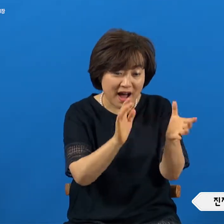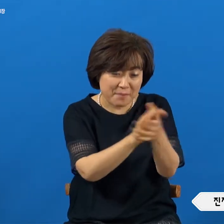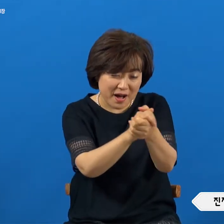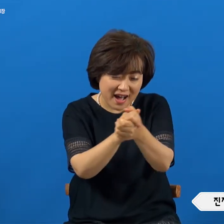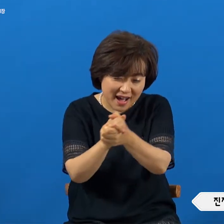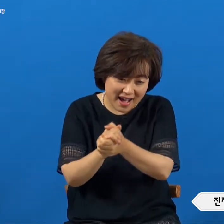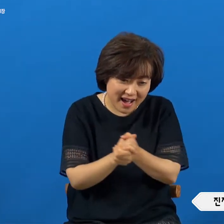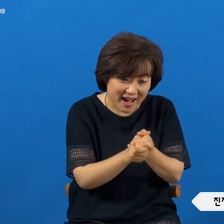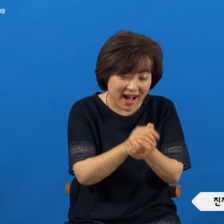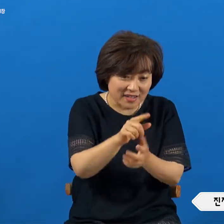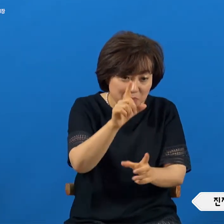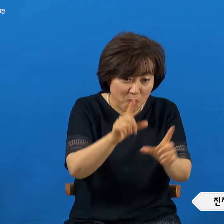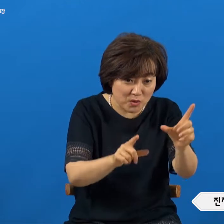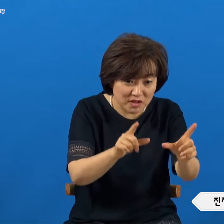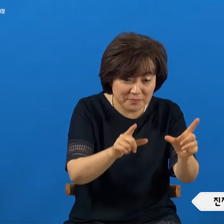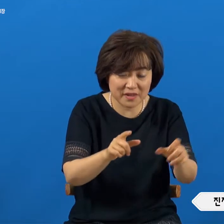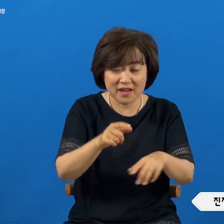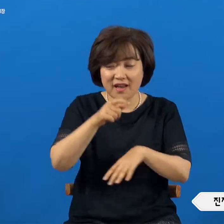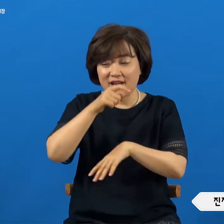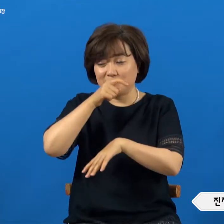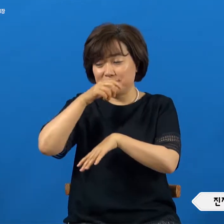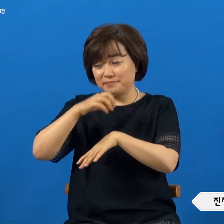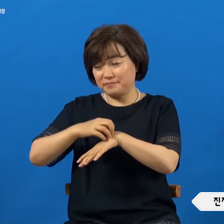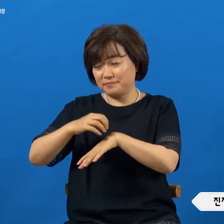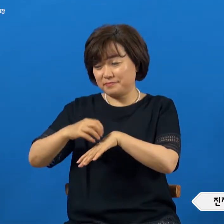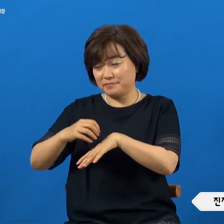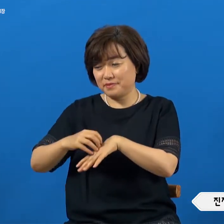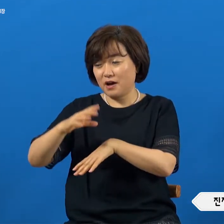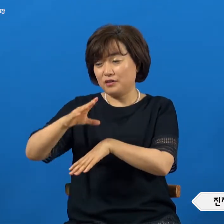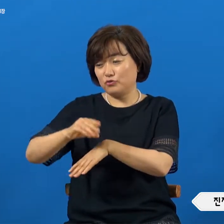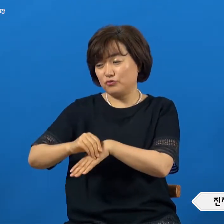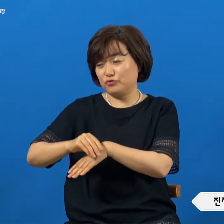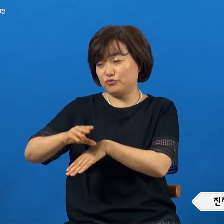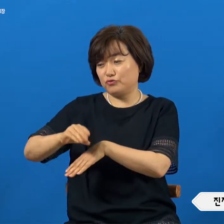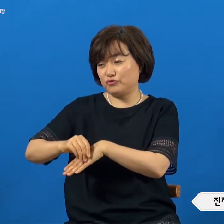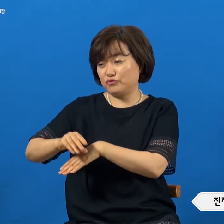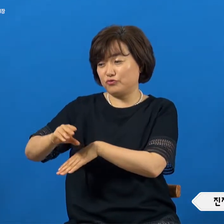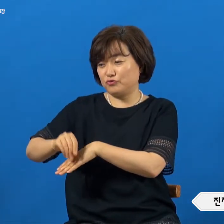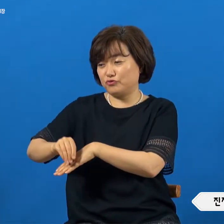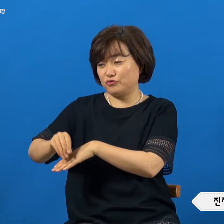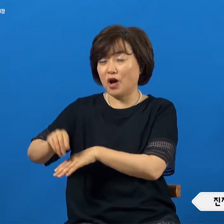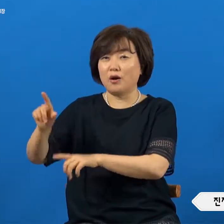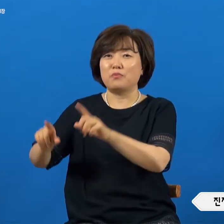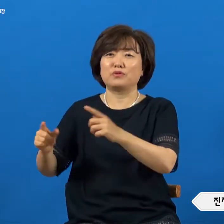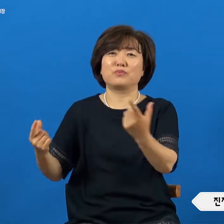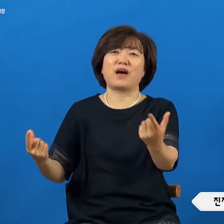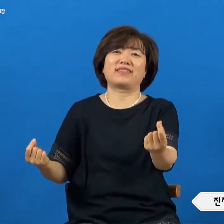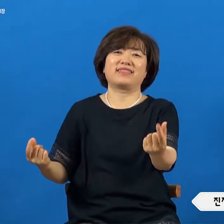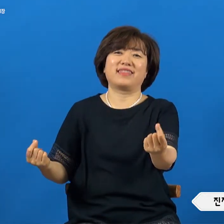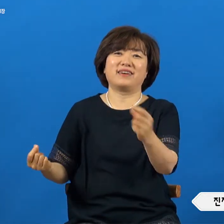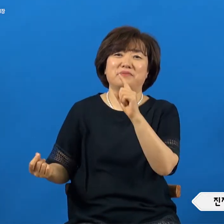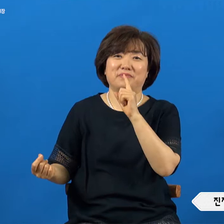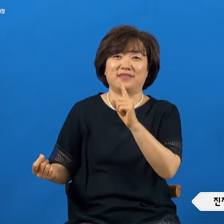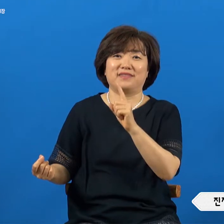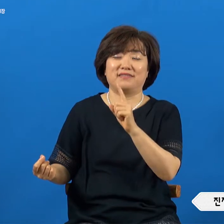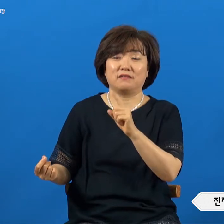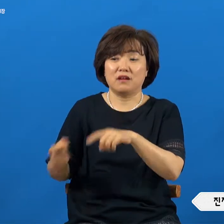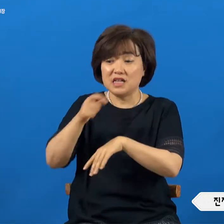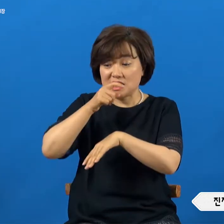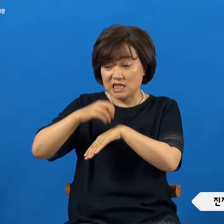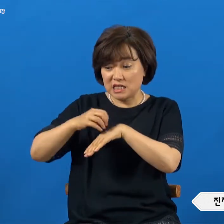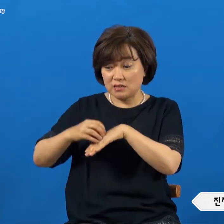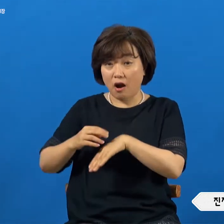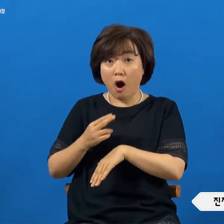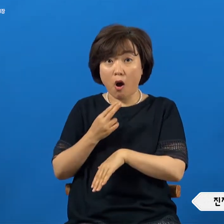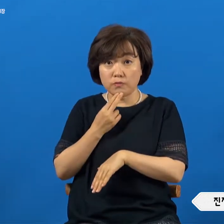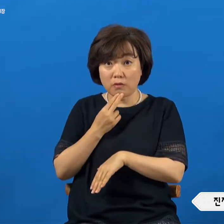적시는 것과 같다라고 성경은 설명합니다. 이슬이 없다면 생명이